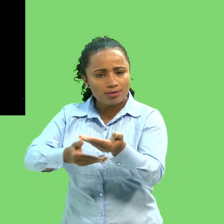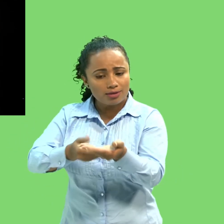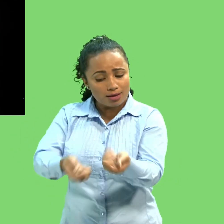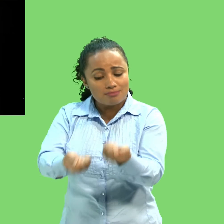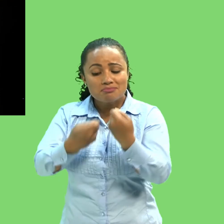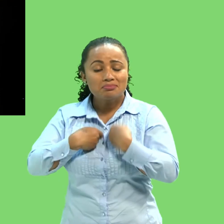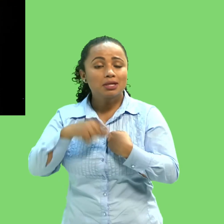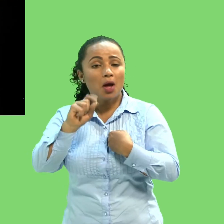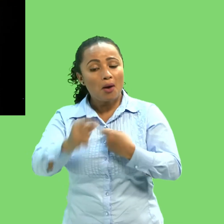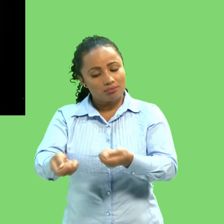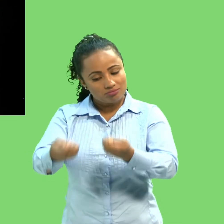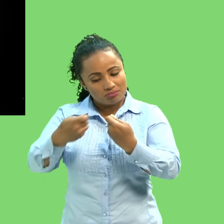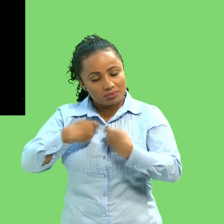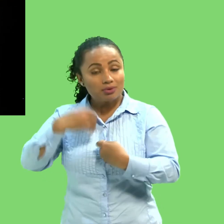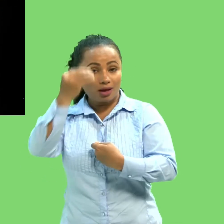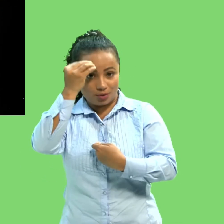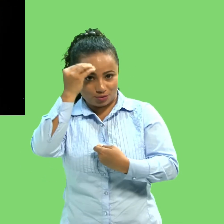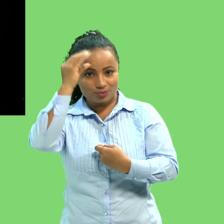O conhecimento da língua.